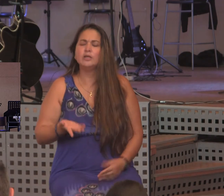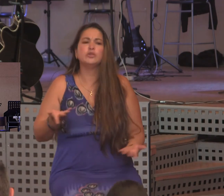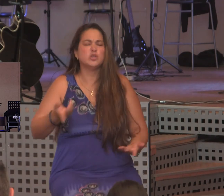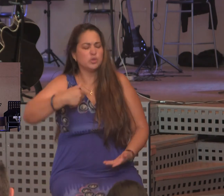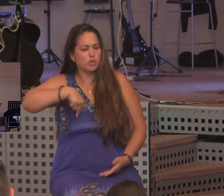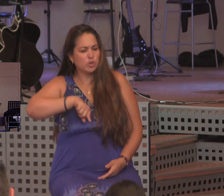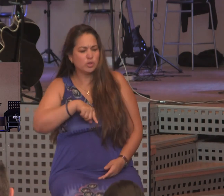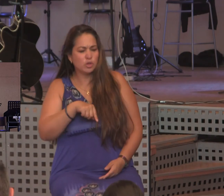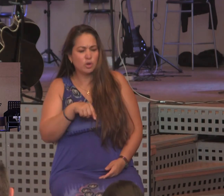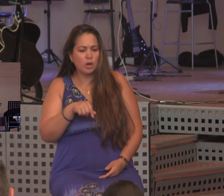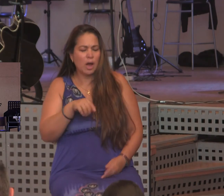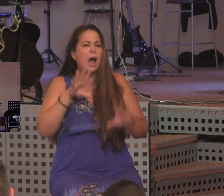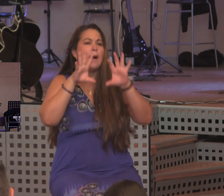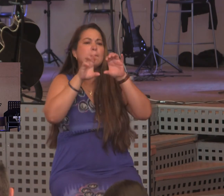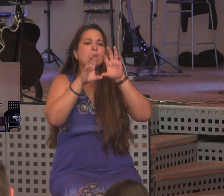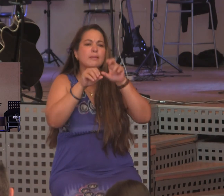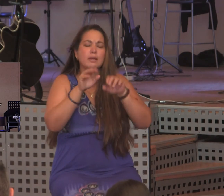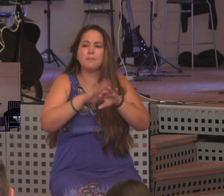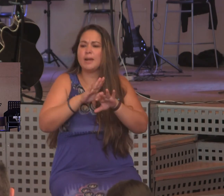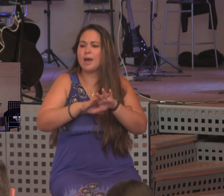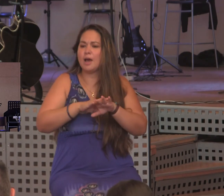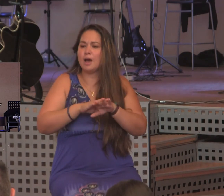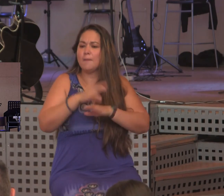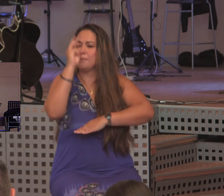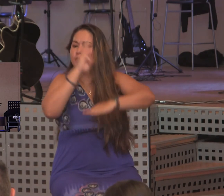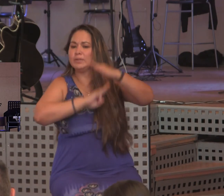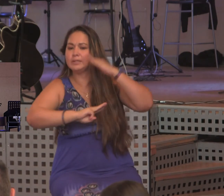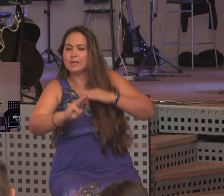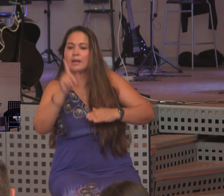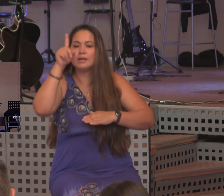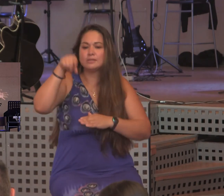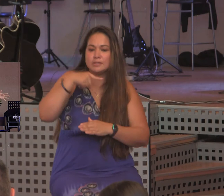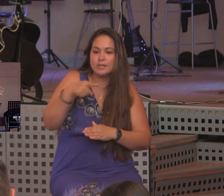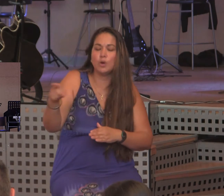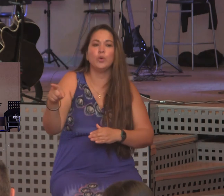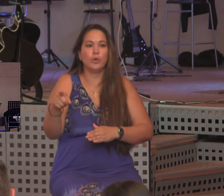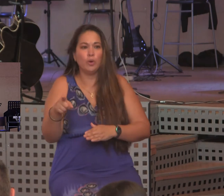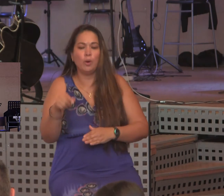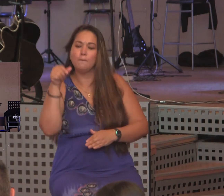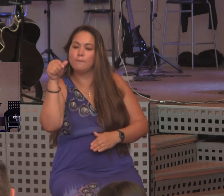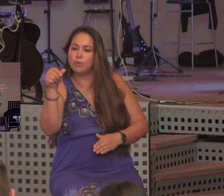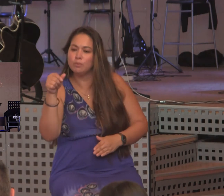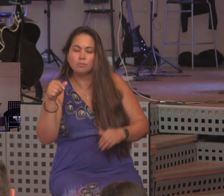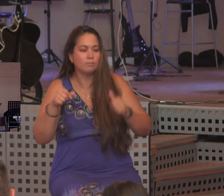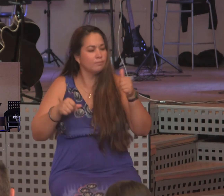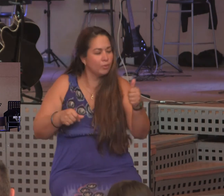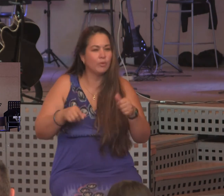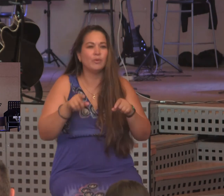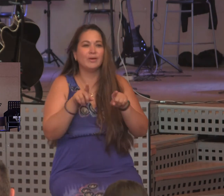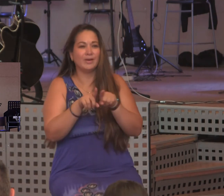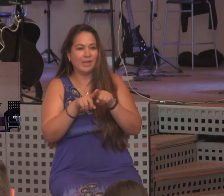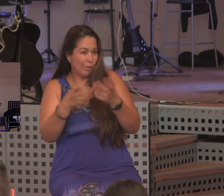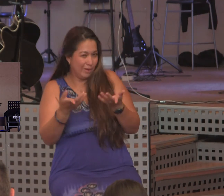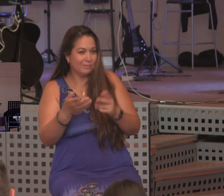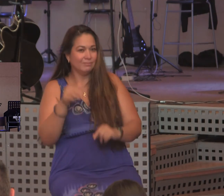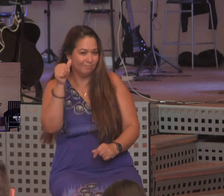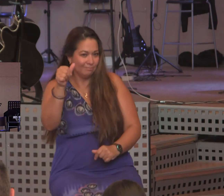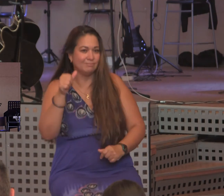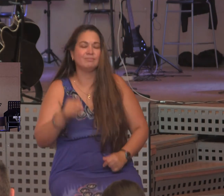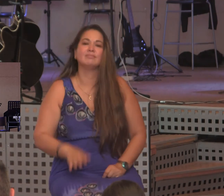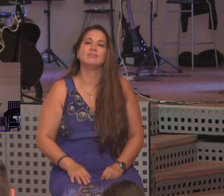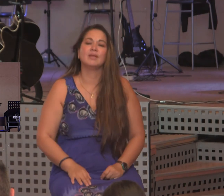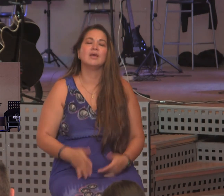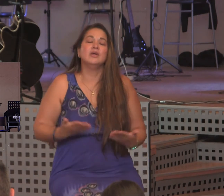interruptor para que eso funcione. ¿Te parece? Eso es todo lo que voy a hablar del